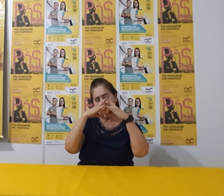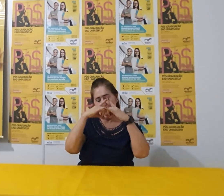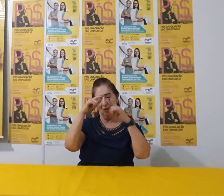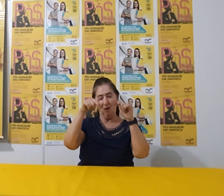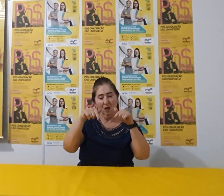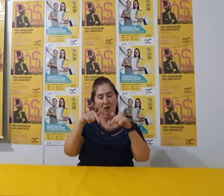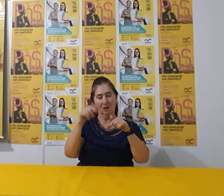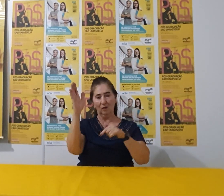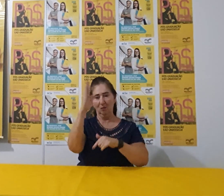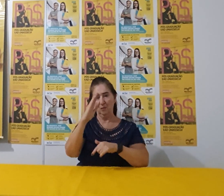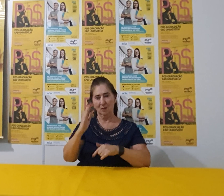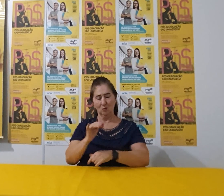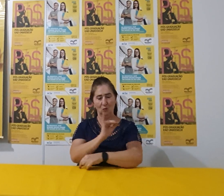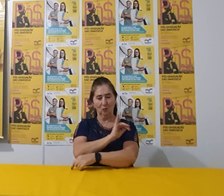de Surdos, o INES.